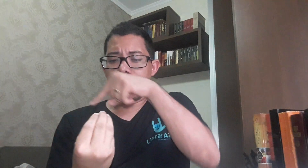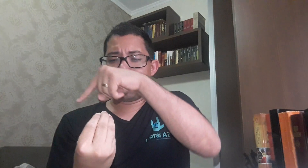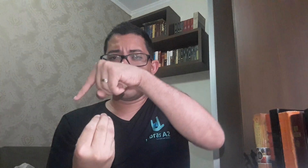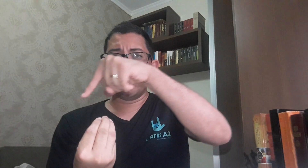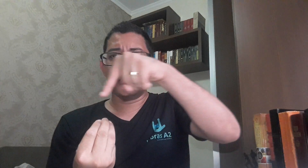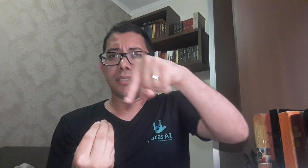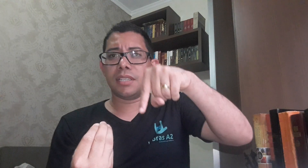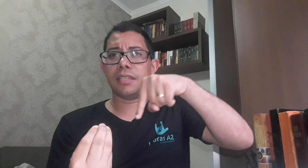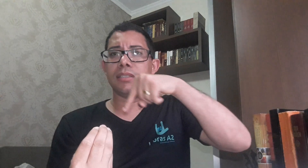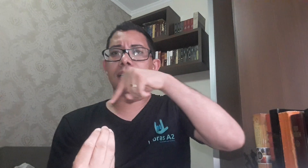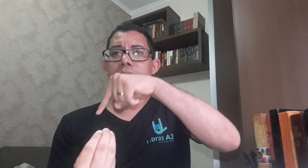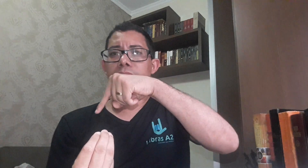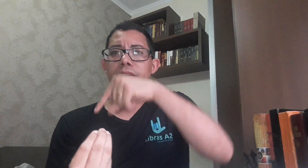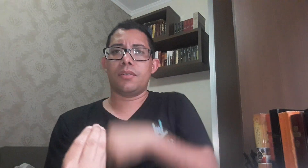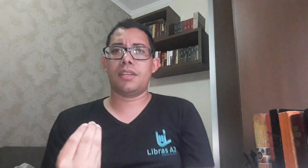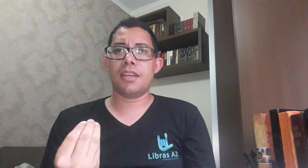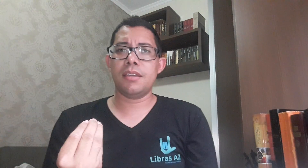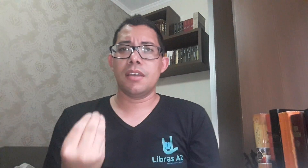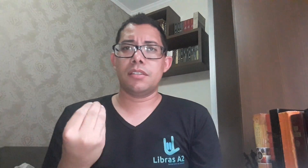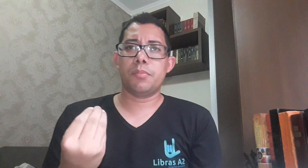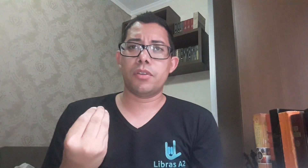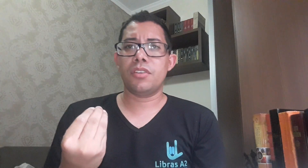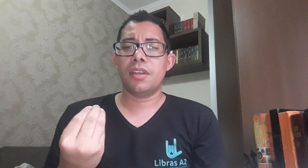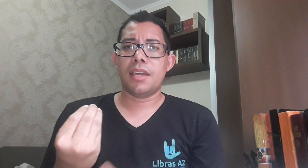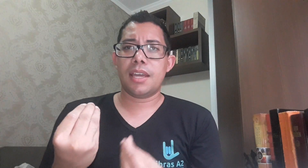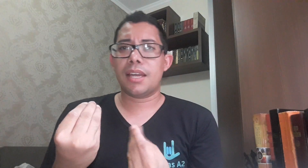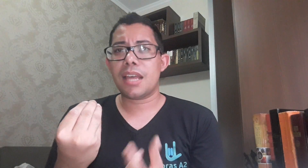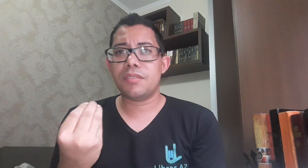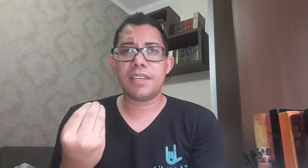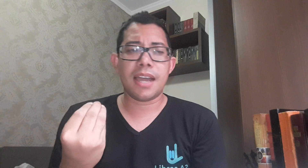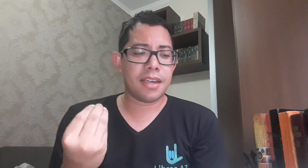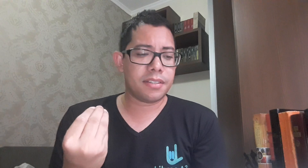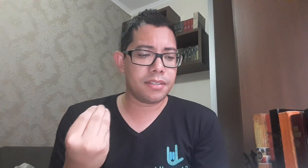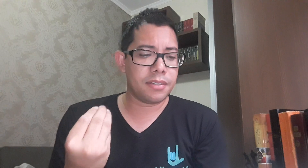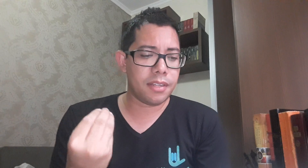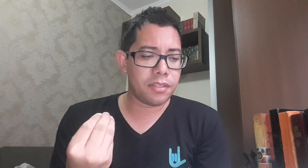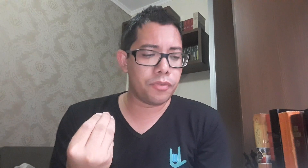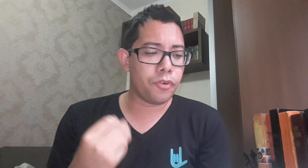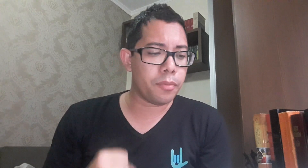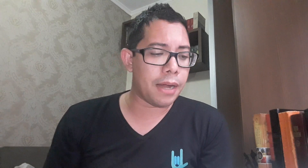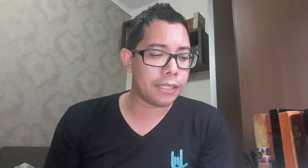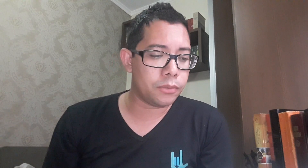santa, ok? Você pode classificar nesse formato.